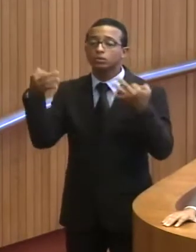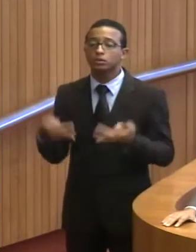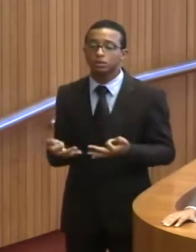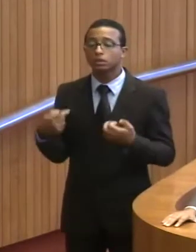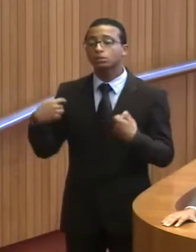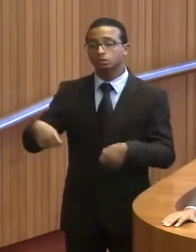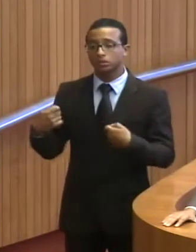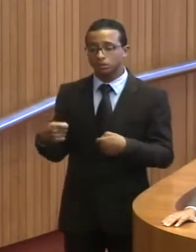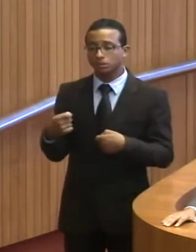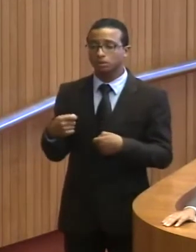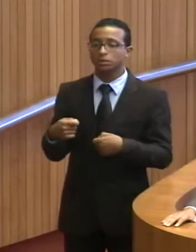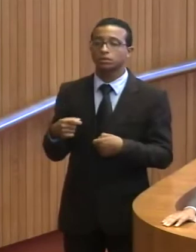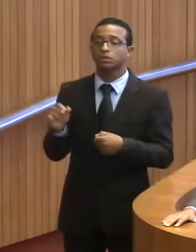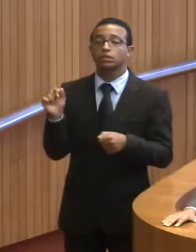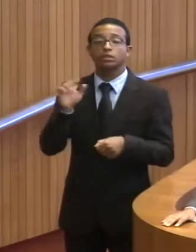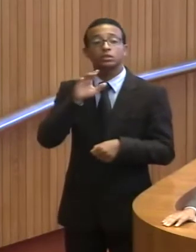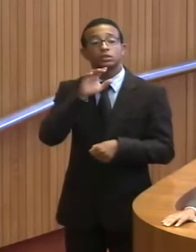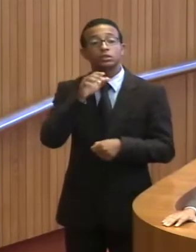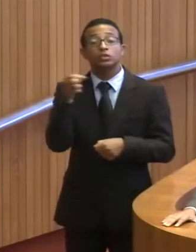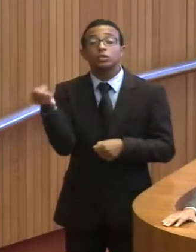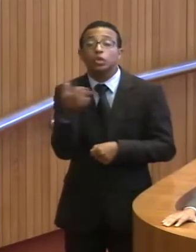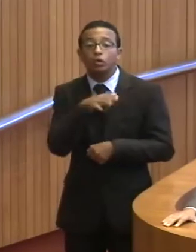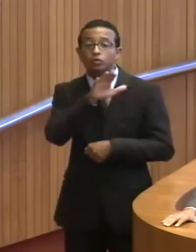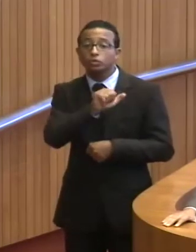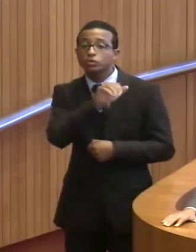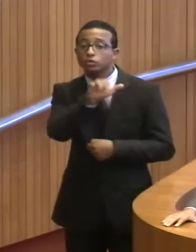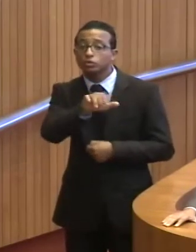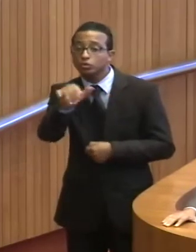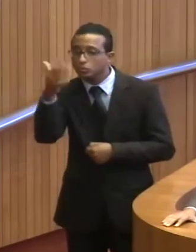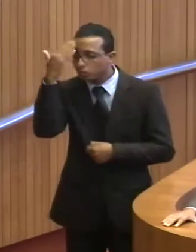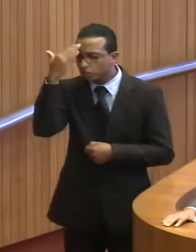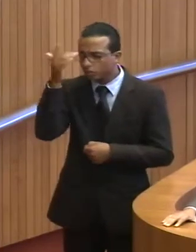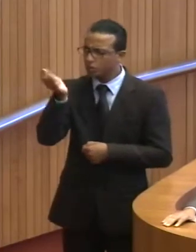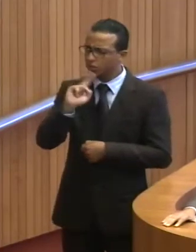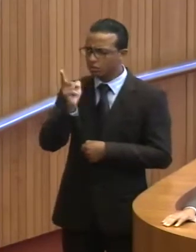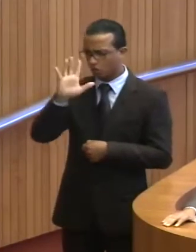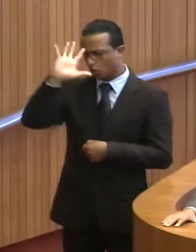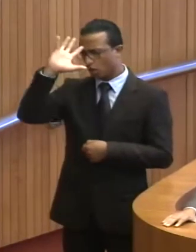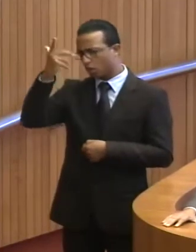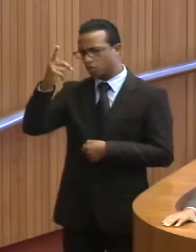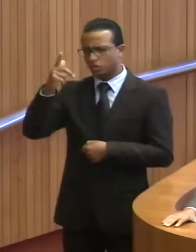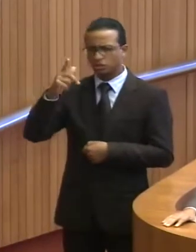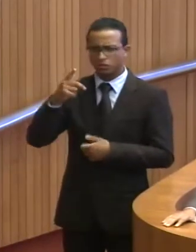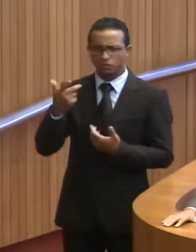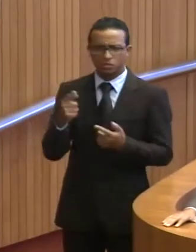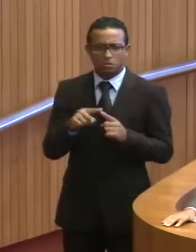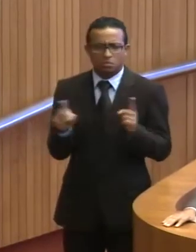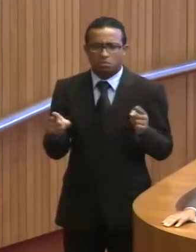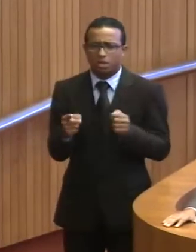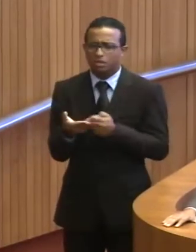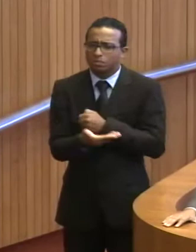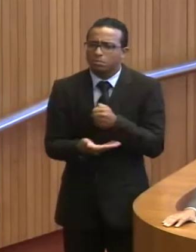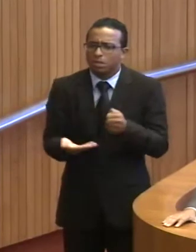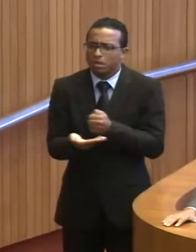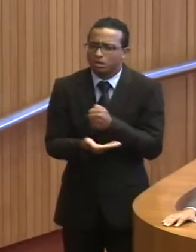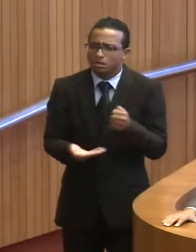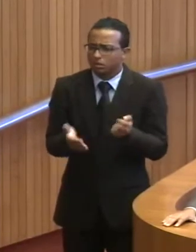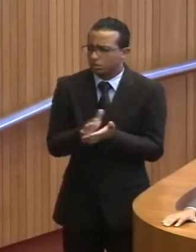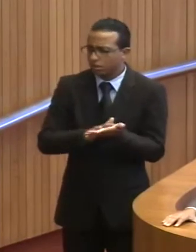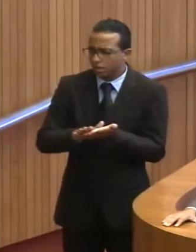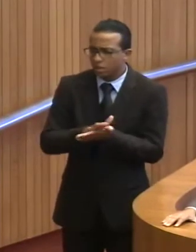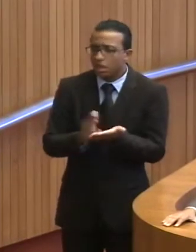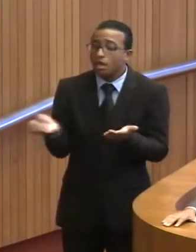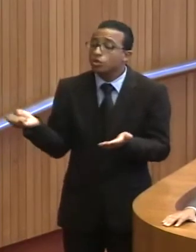determinação para que fossem promovidas novas citações, e não uma condenação sem suporte nos novos